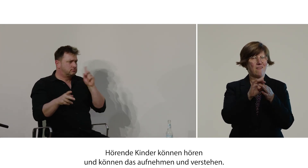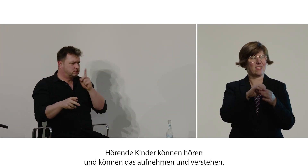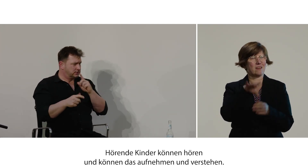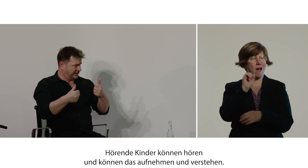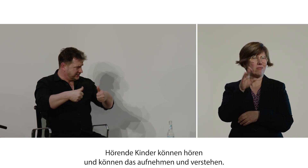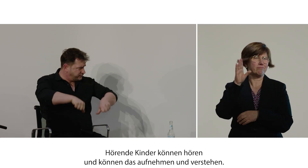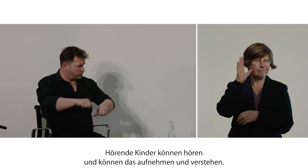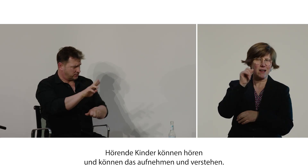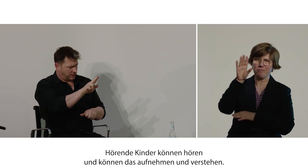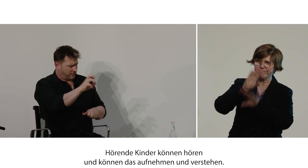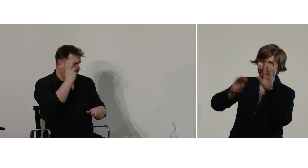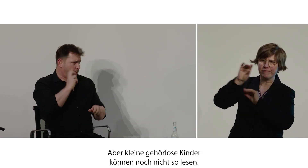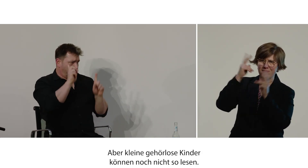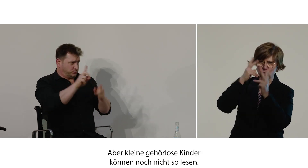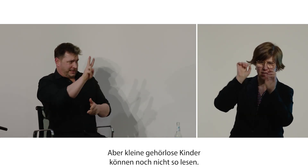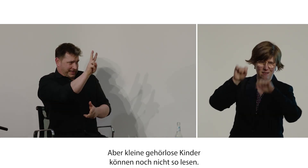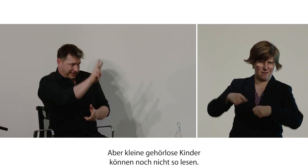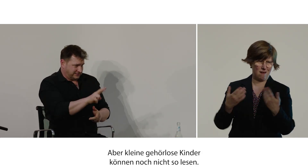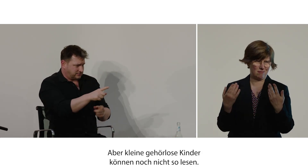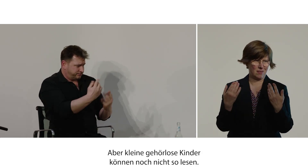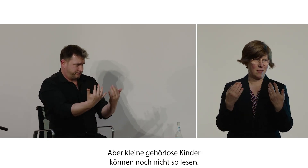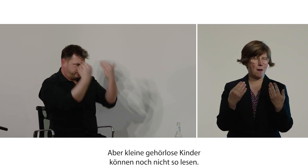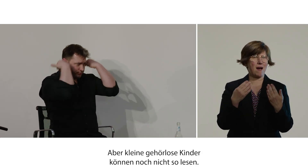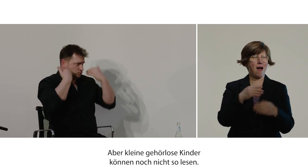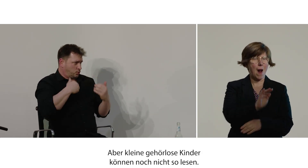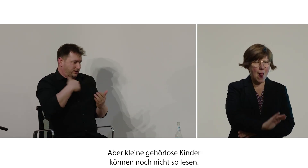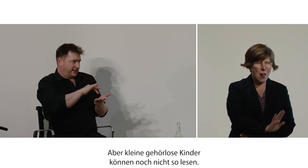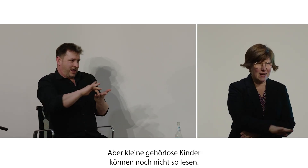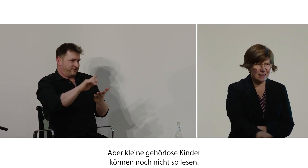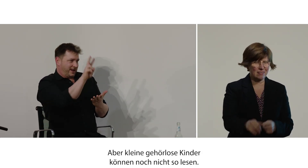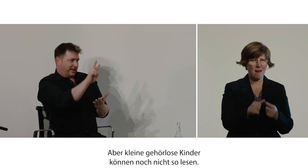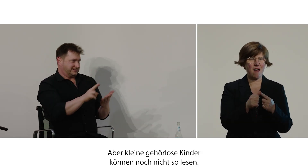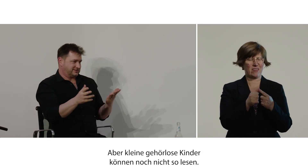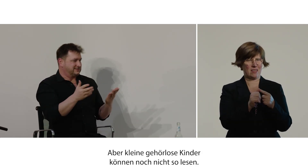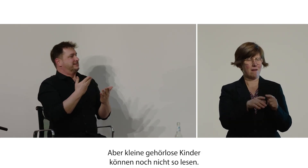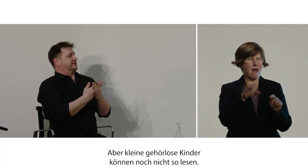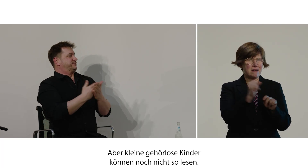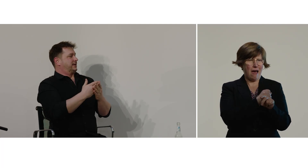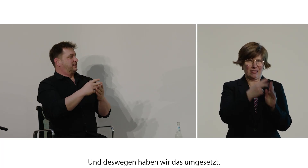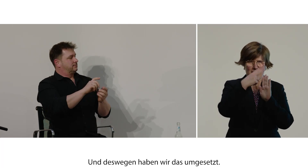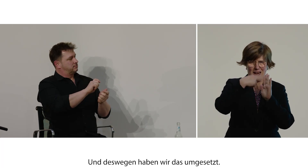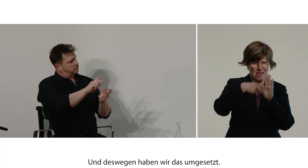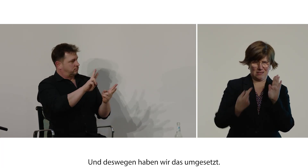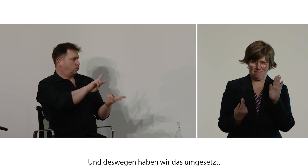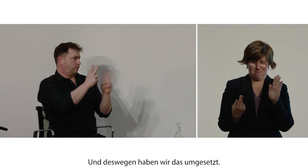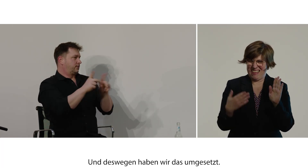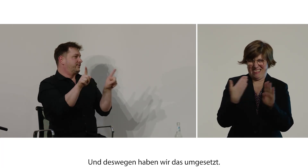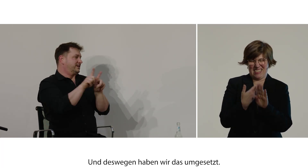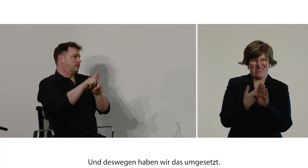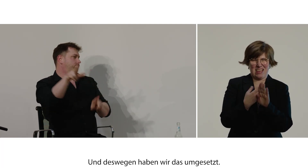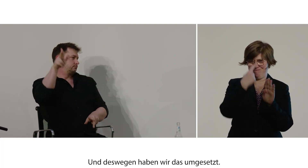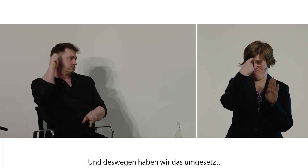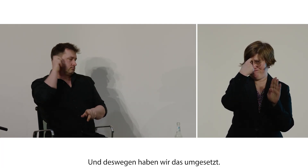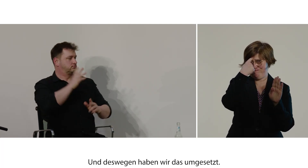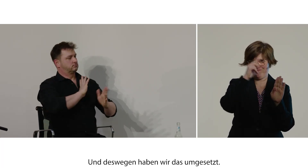das aufnehmen und verstehen. Aber Kleinkinder, kleine gehörlose Kinder, die können doch nicht so lesen. Und deswegen haben wir